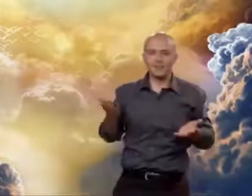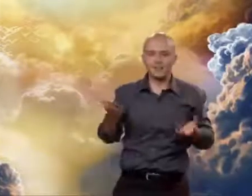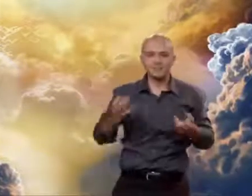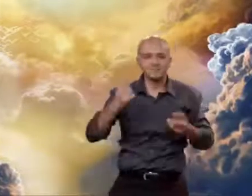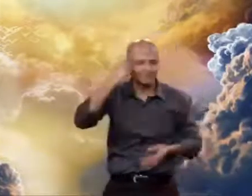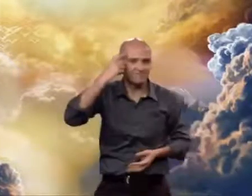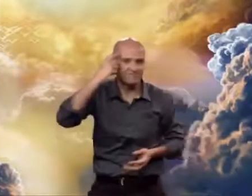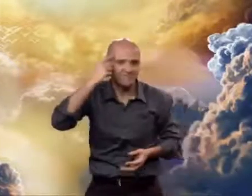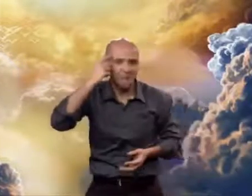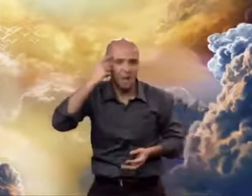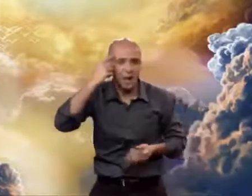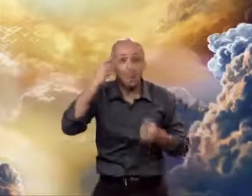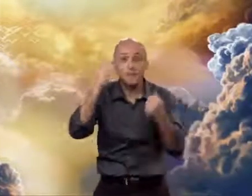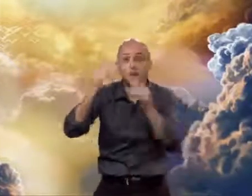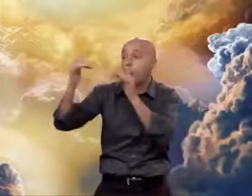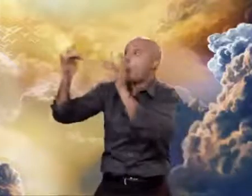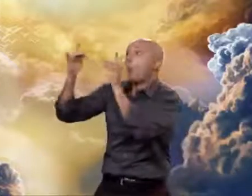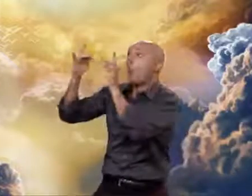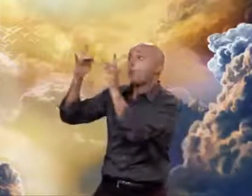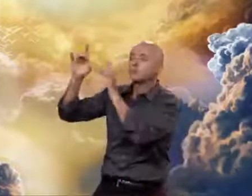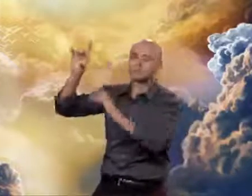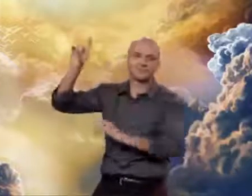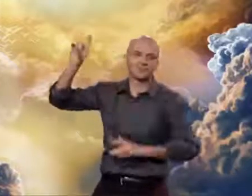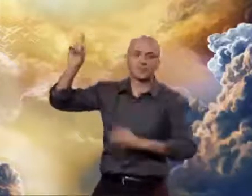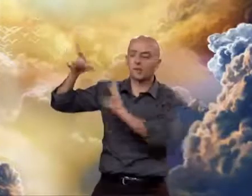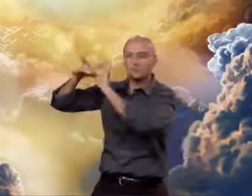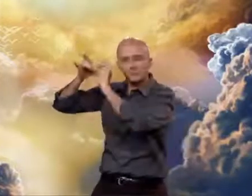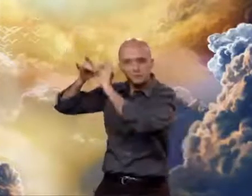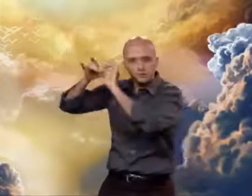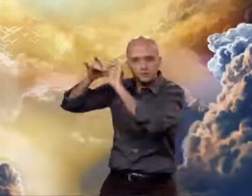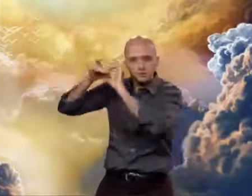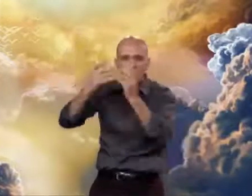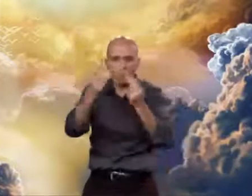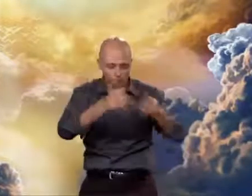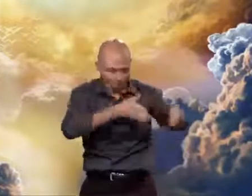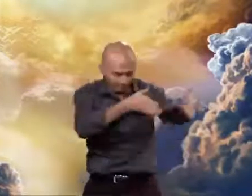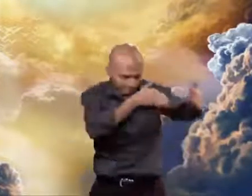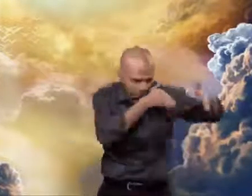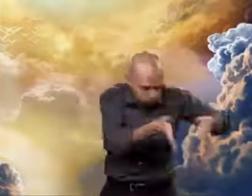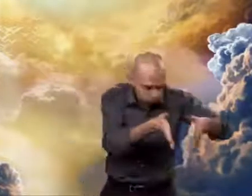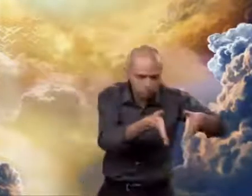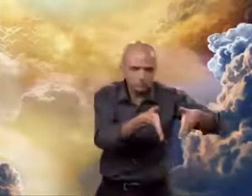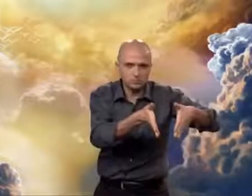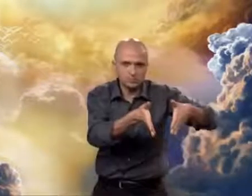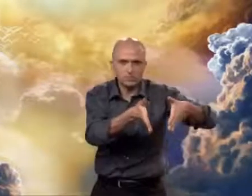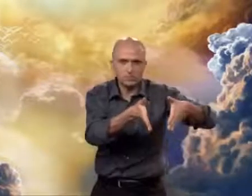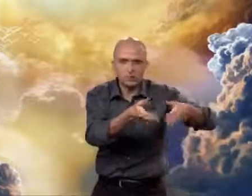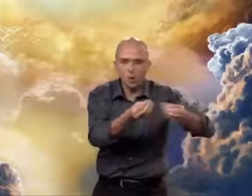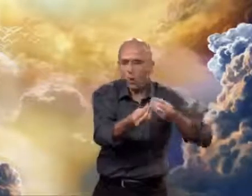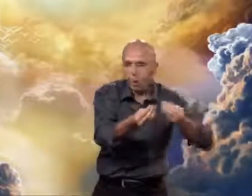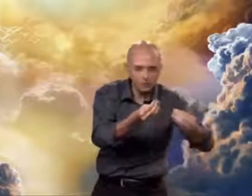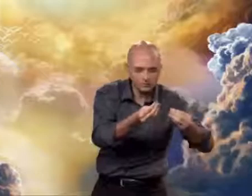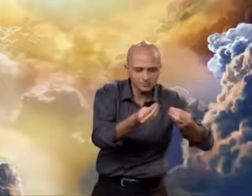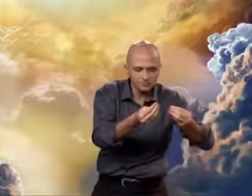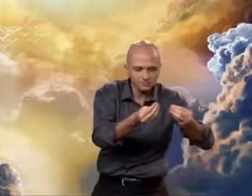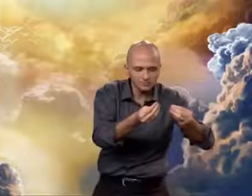Rejeitaram o amor à verdade que os poderia salvar. Aqueles que se opõem a esse erro enfrentam Satanás e seus